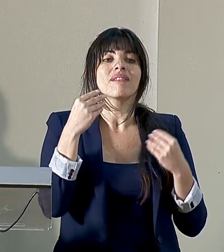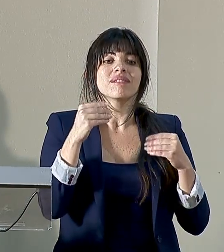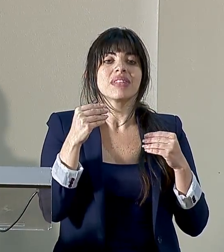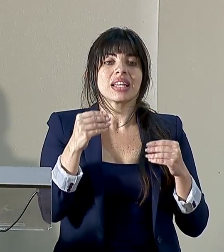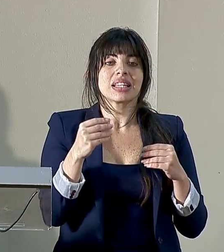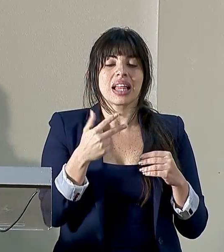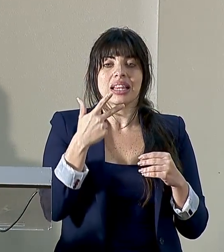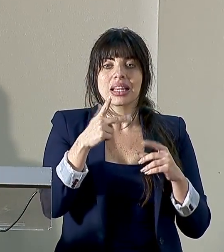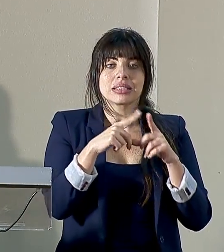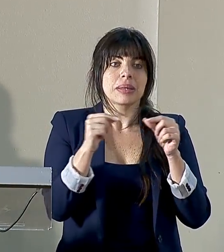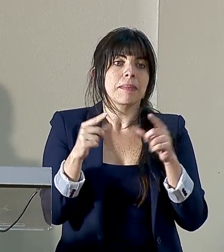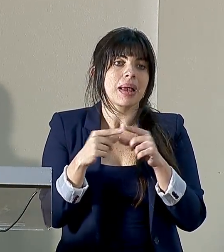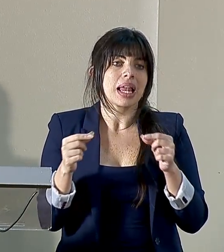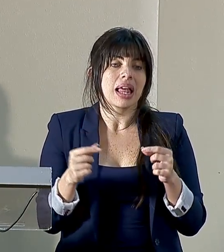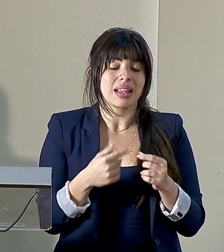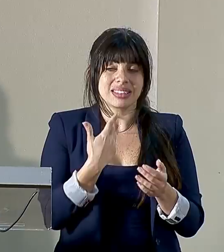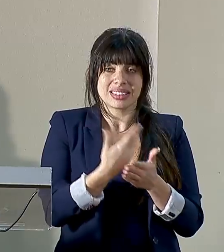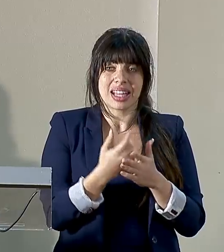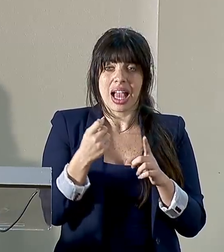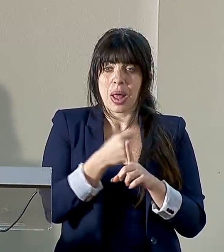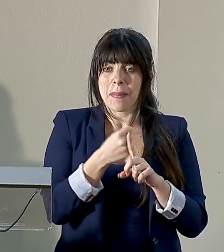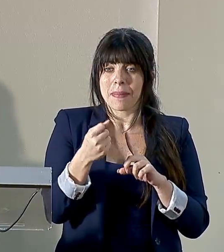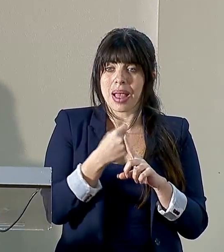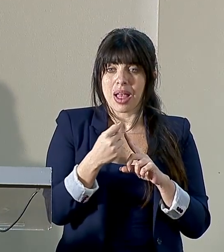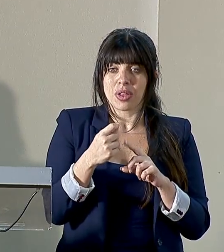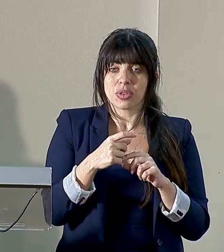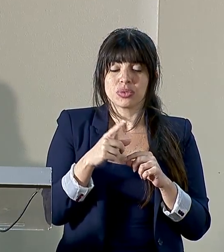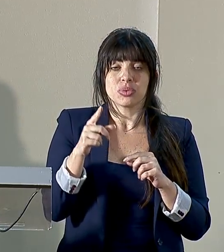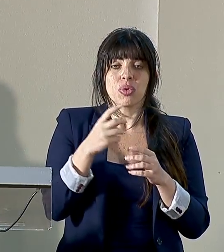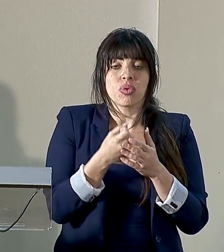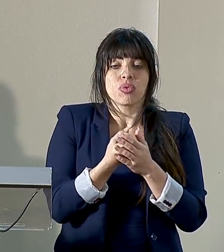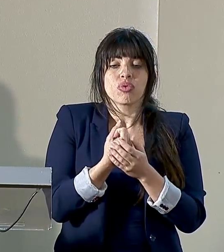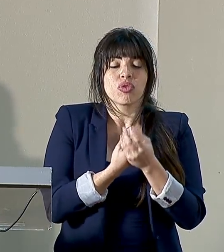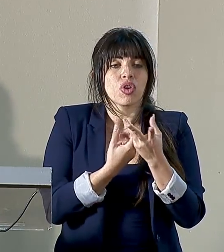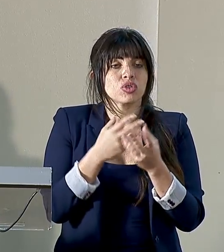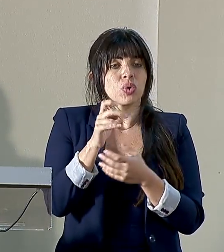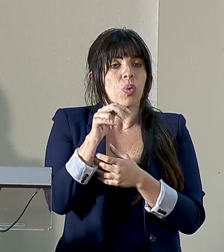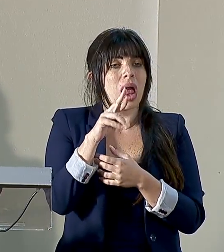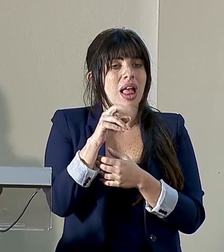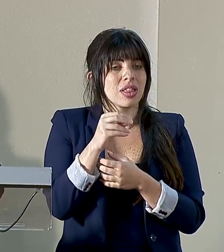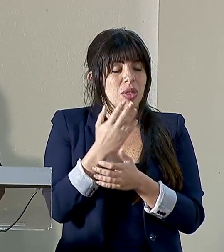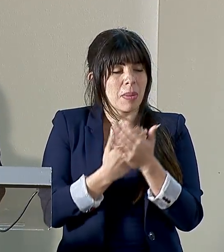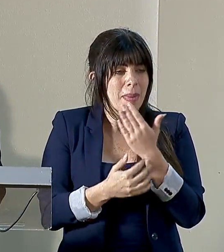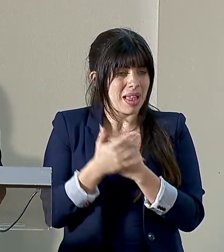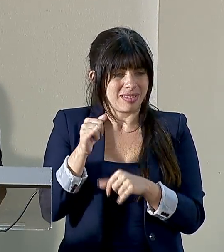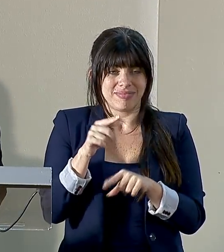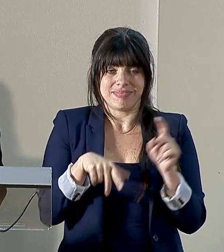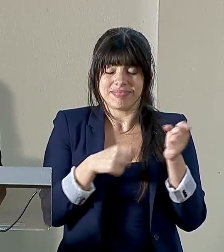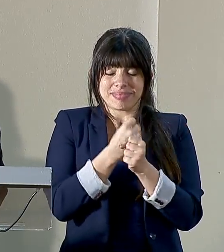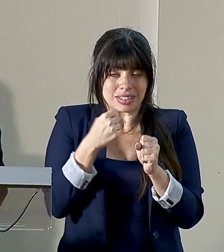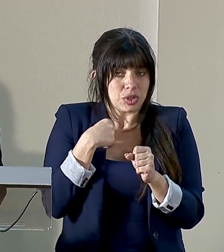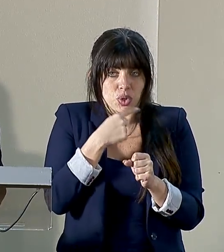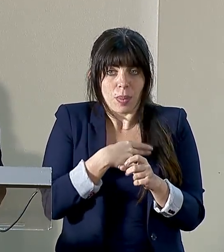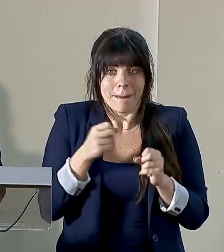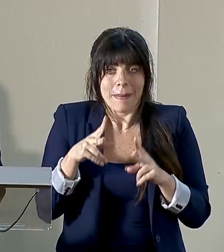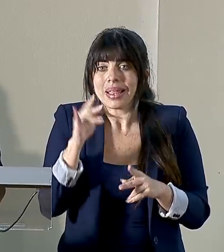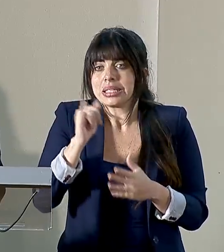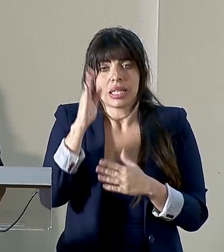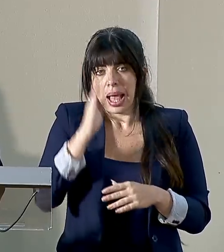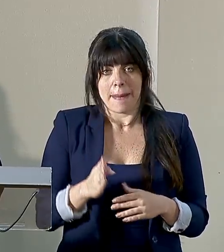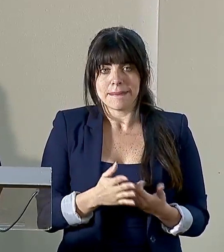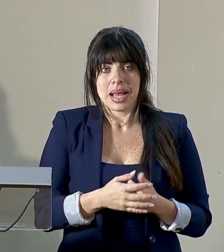de 3 empanadas. Llegan golpeados con un rollito de culantro en la mano. Eso no puede ser ni lo vamos a permitir